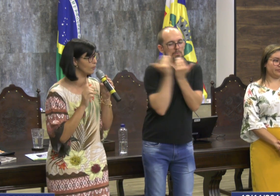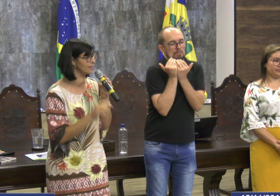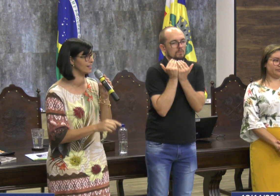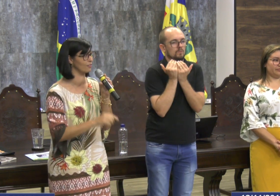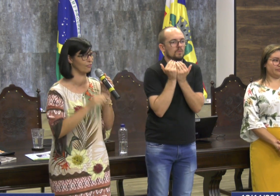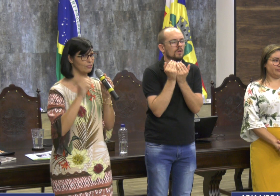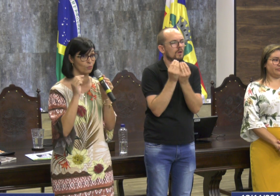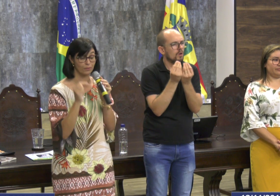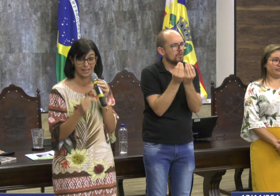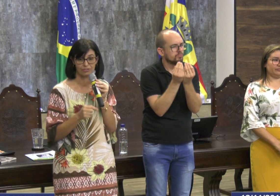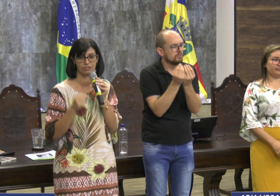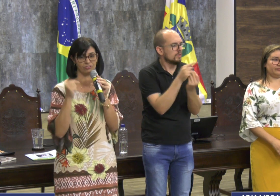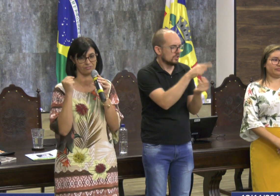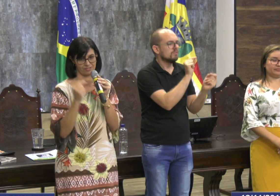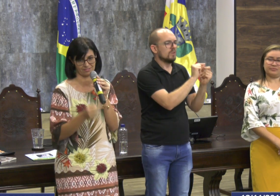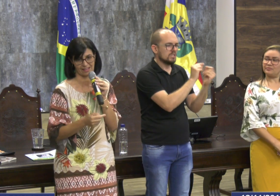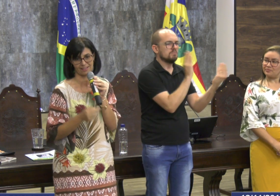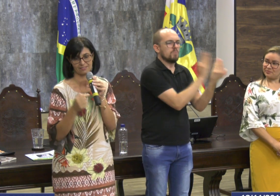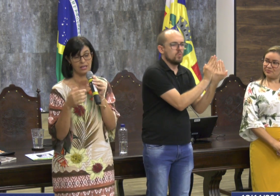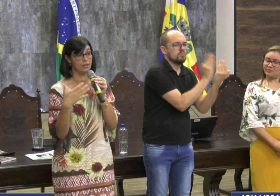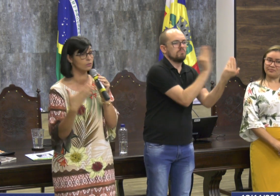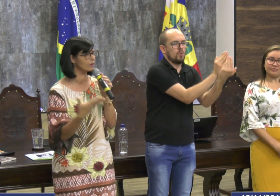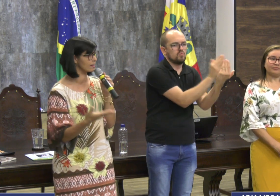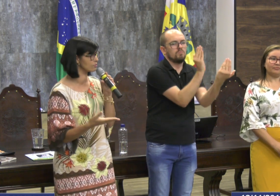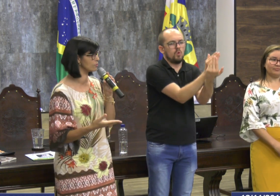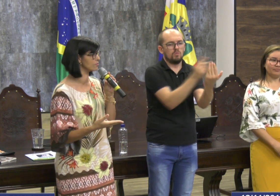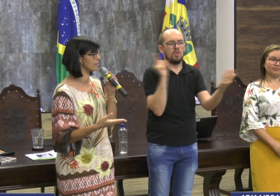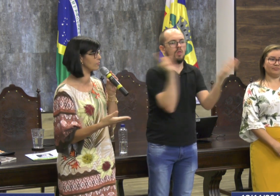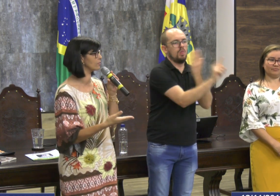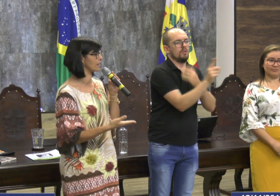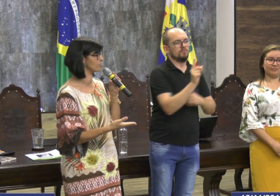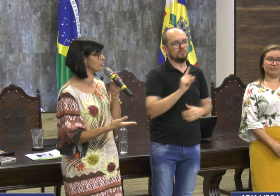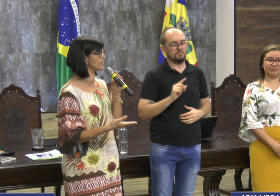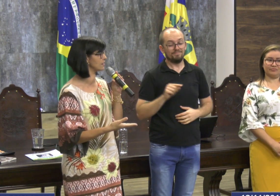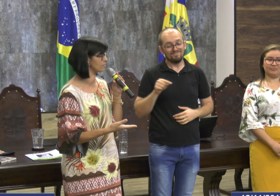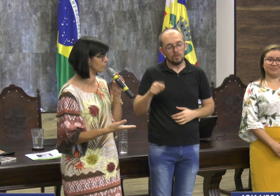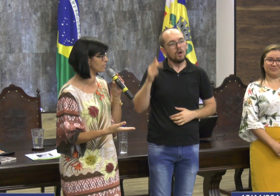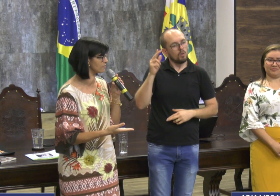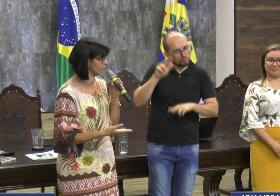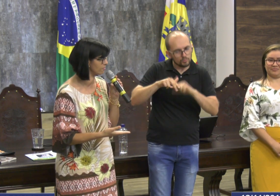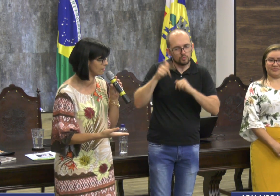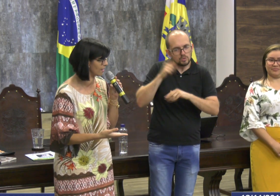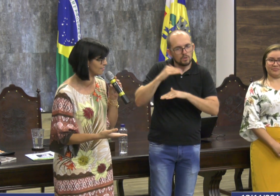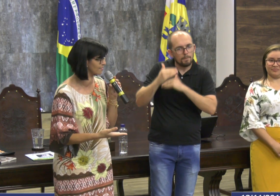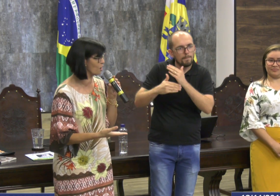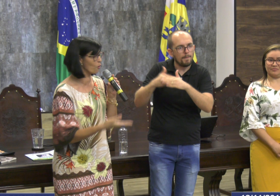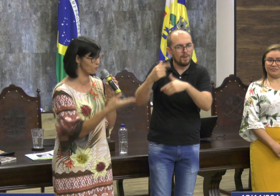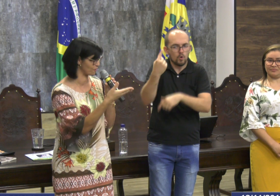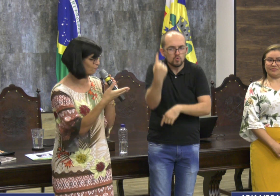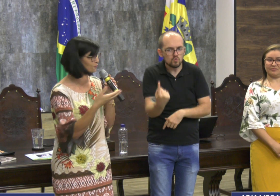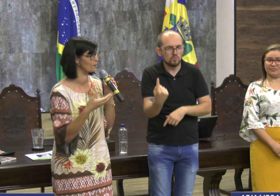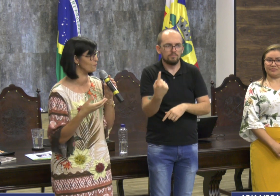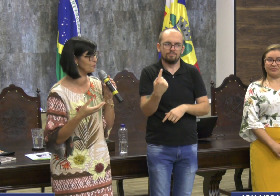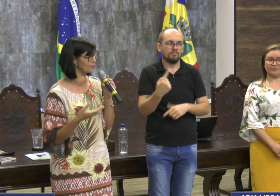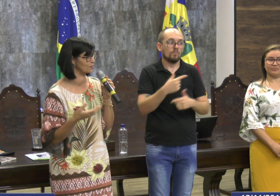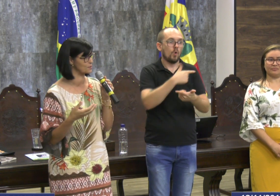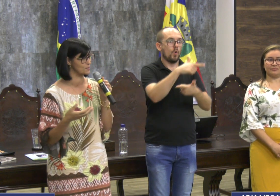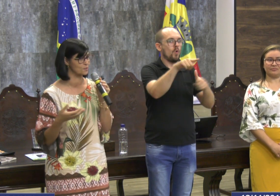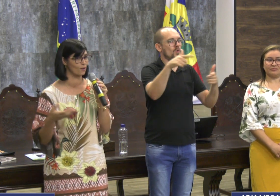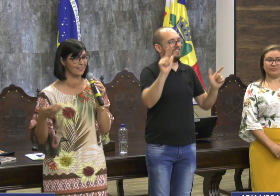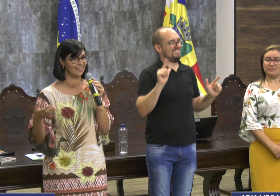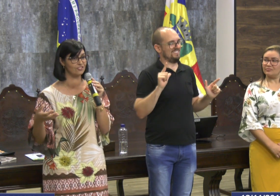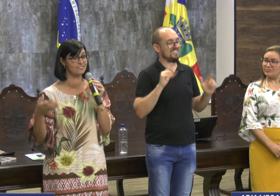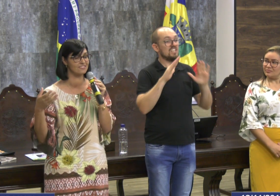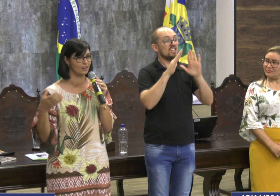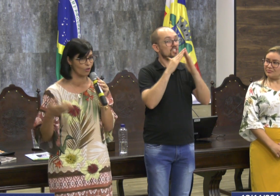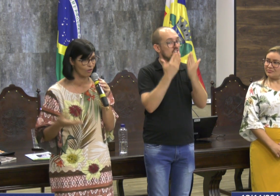não poder que fez com que a gente avançasse, no caso do Gustavo e no caso de tantas outras deficiências. O Gustavo não é o único, a nossa